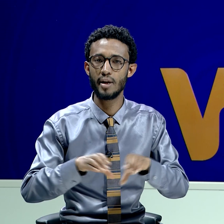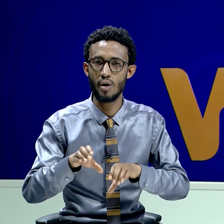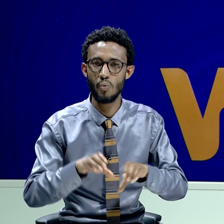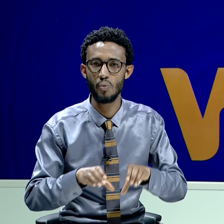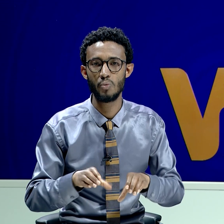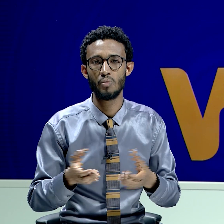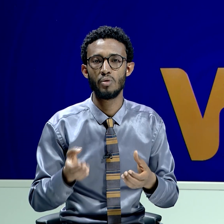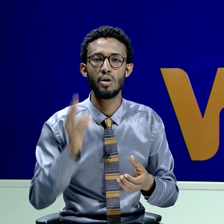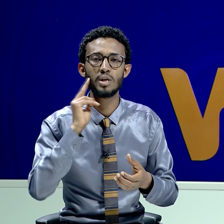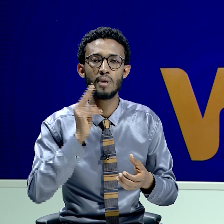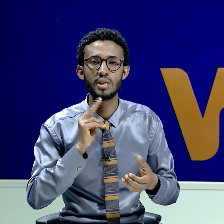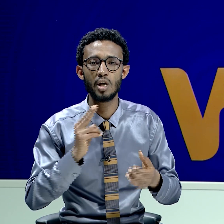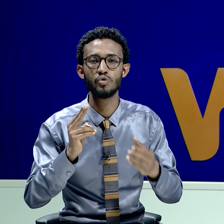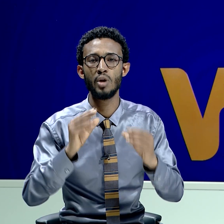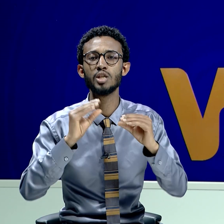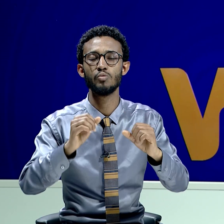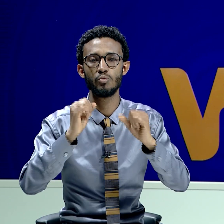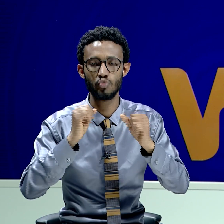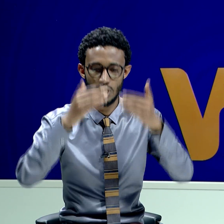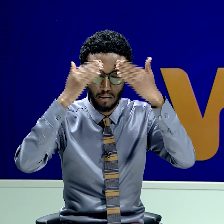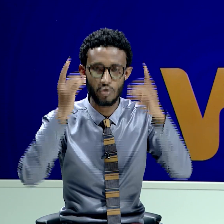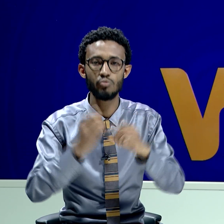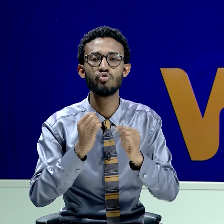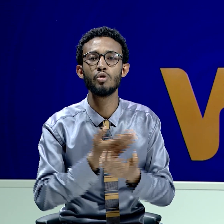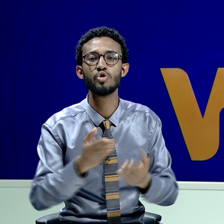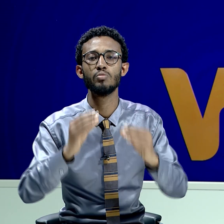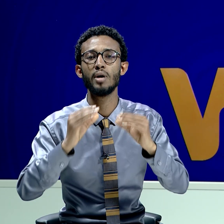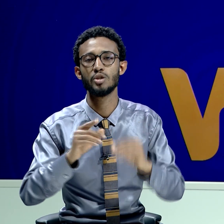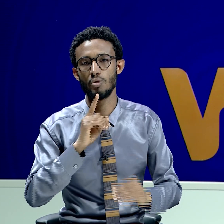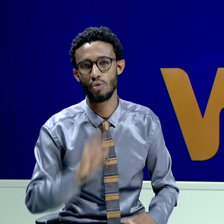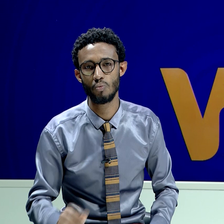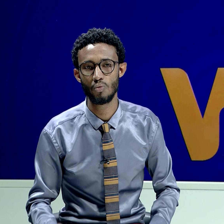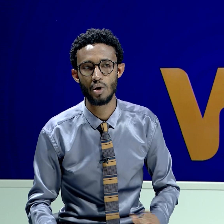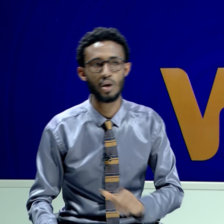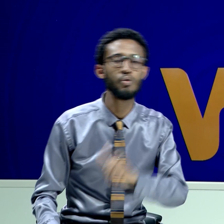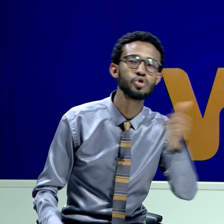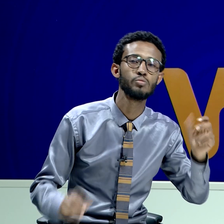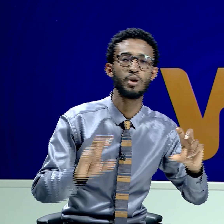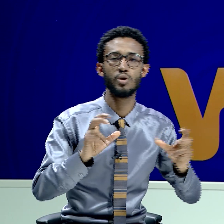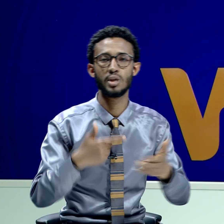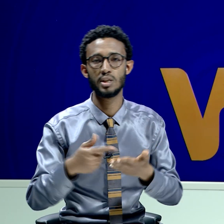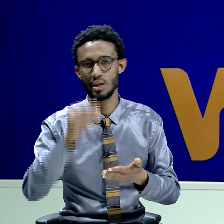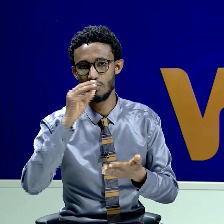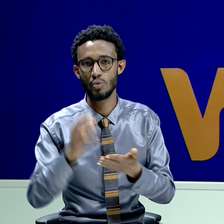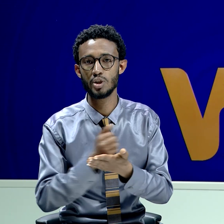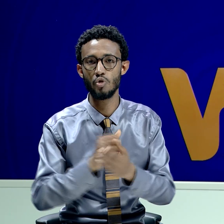የሚያደርገው መስማሳናችሁ ሊያስተምሩ የሚችሉ ግንዛቤ ፍጥነት ነገሮች በማስተማሩ ነው። ሌሎችም ሚዲያዎች ከዚህ ተመርጡ በስለው